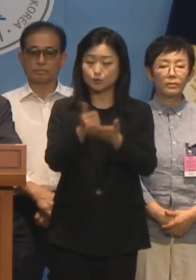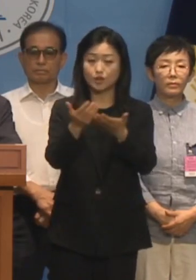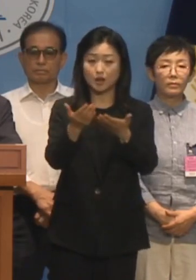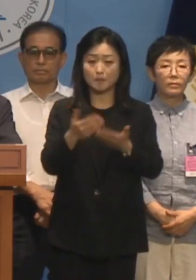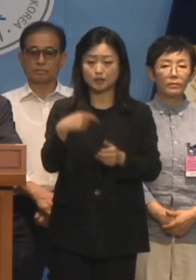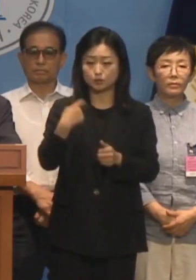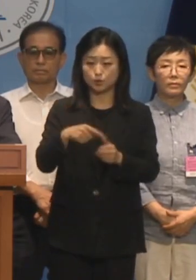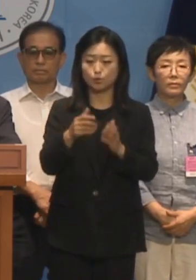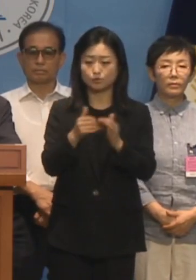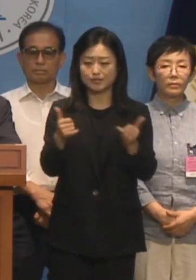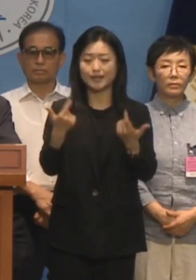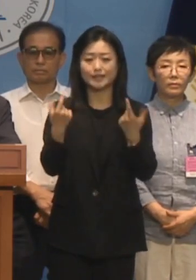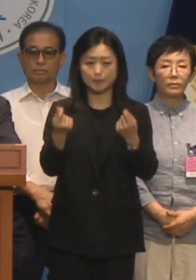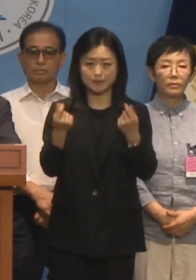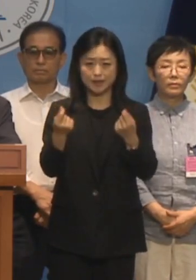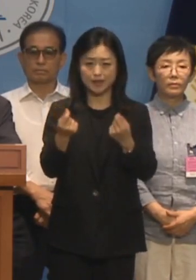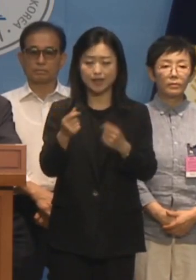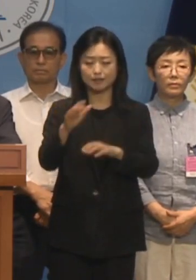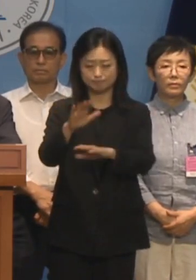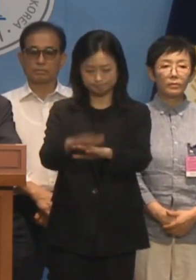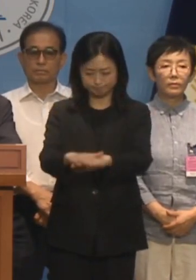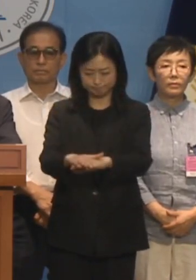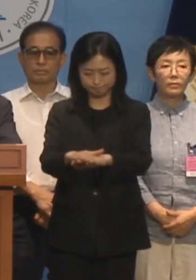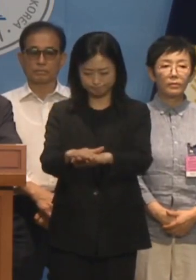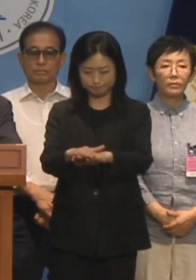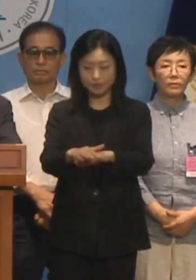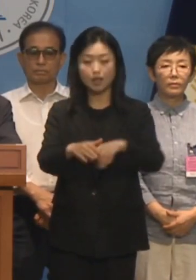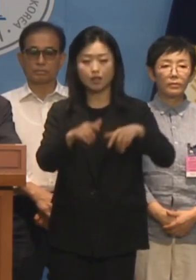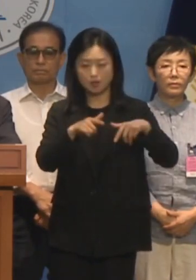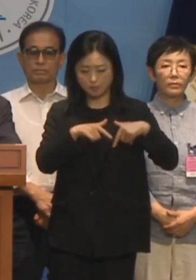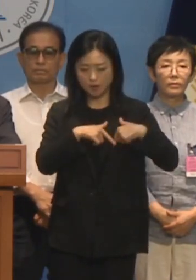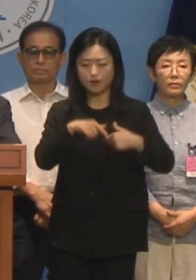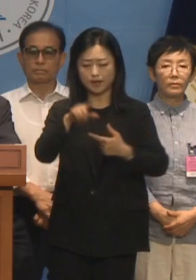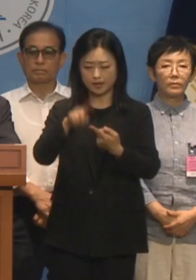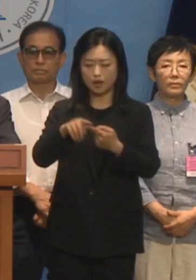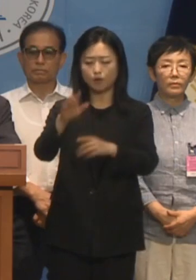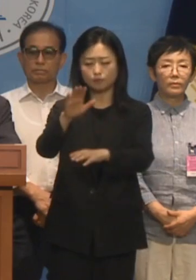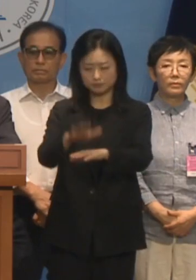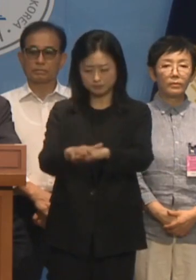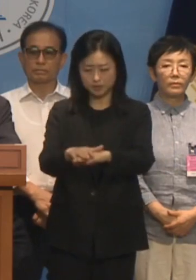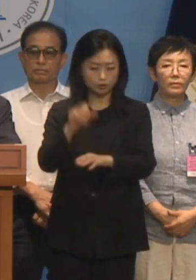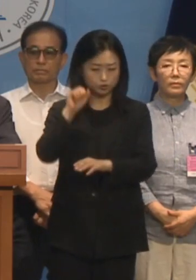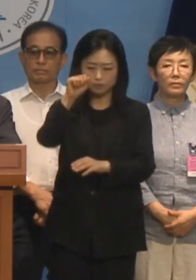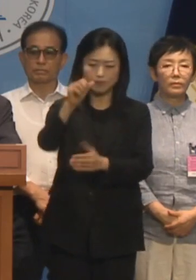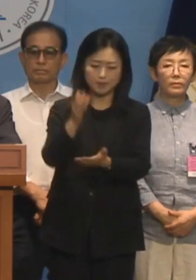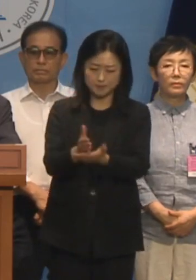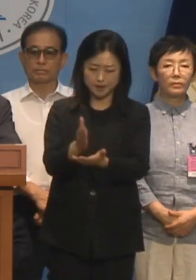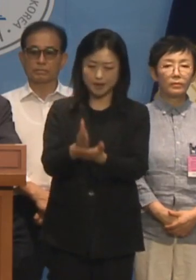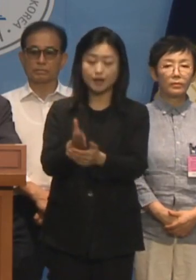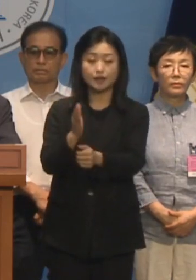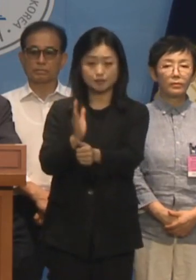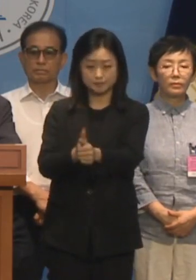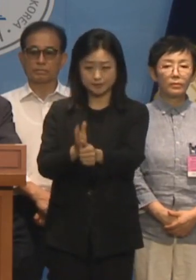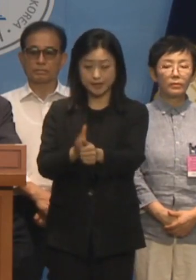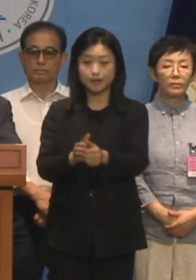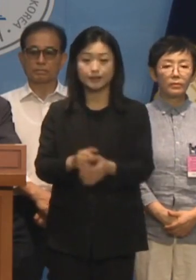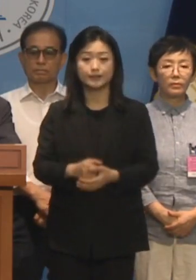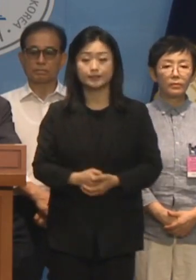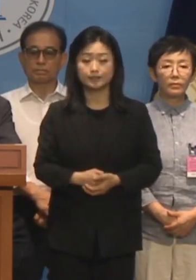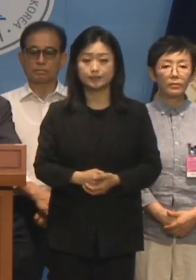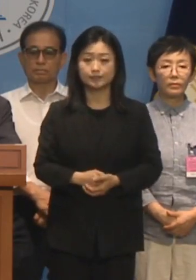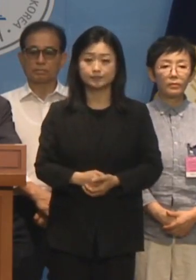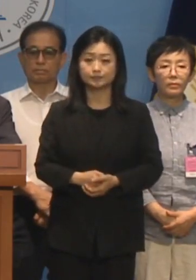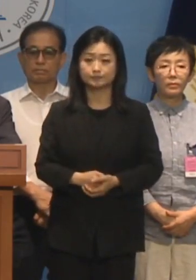교육자가 남는 것이 자신이 원하는 명예회복의 길이 아닌지 다시 한번 숙고하고 출마를 재고하기